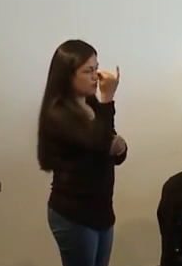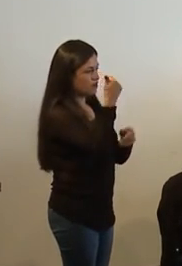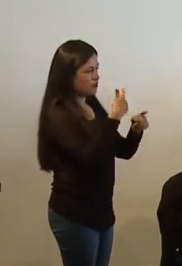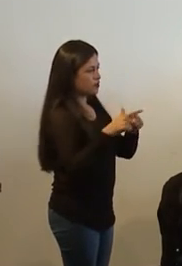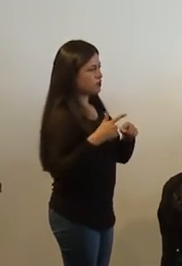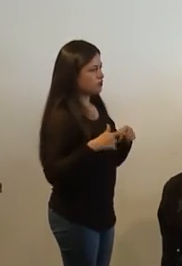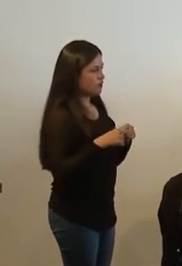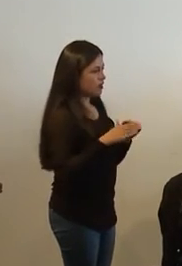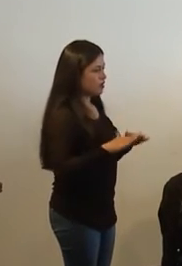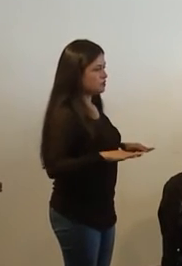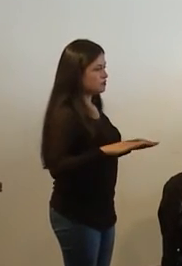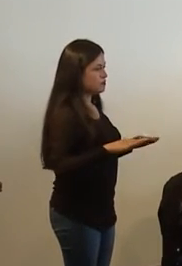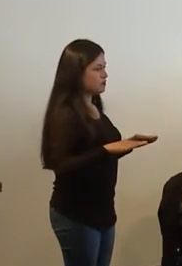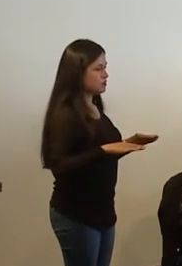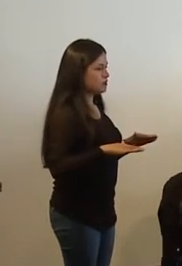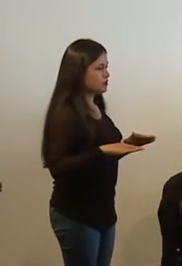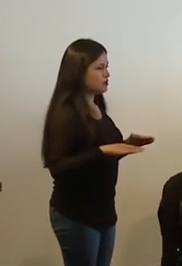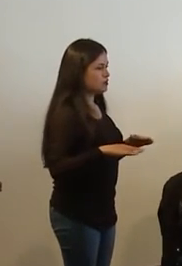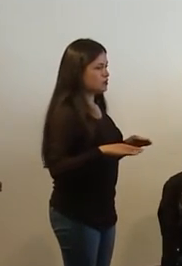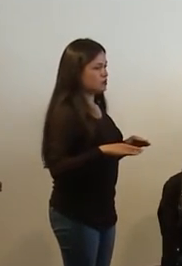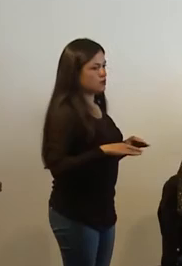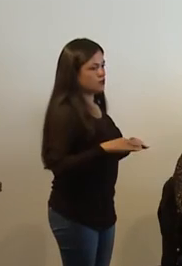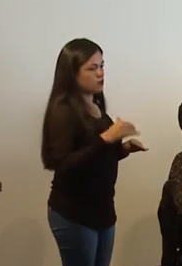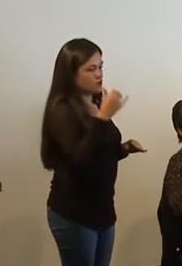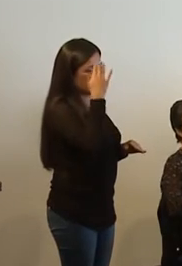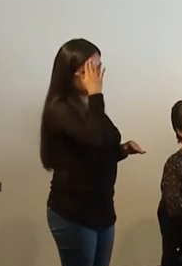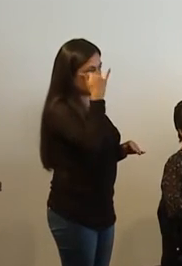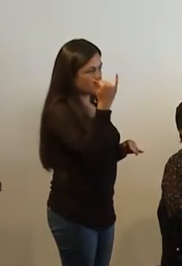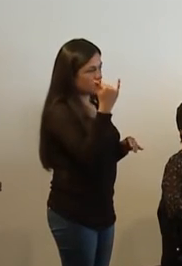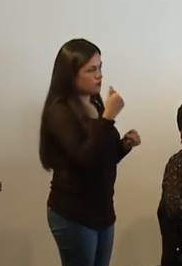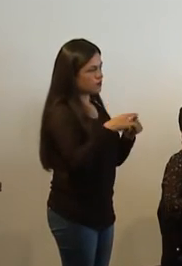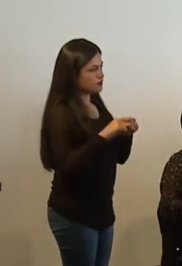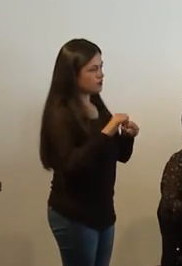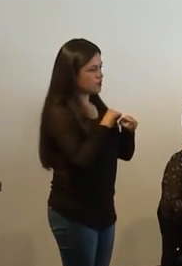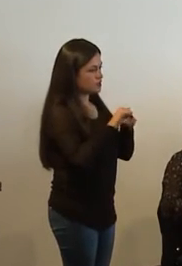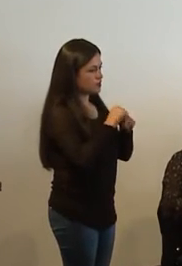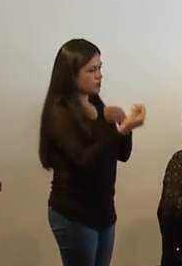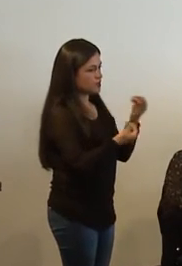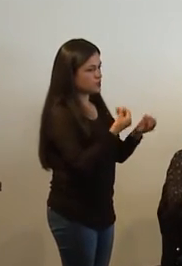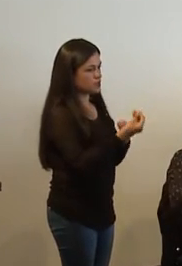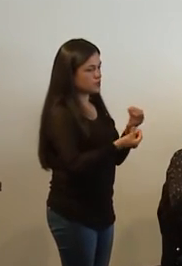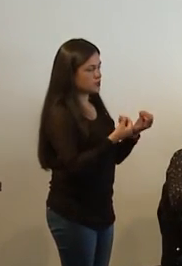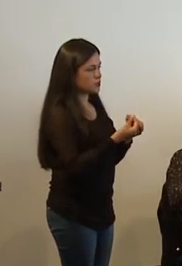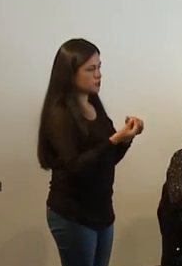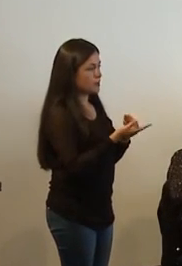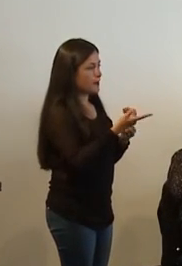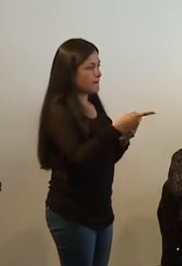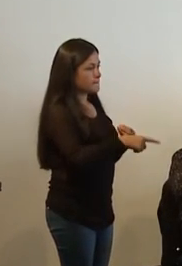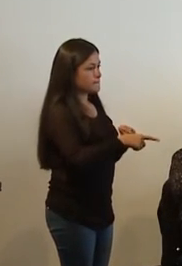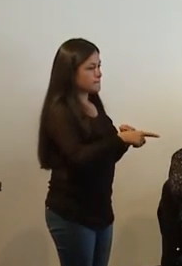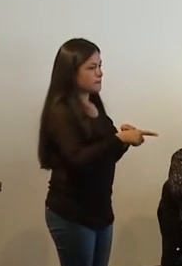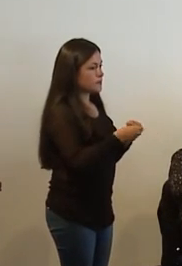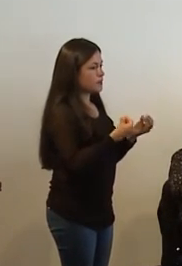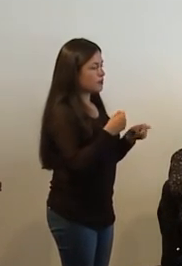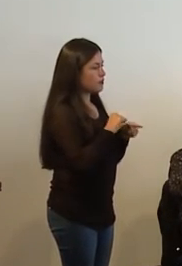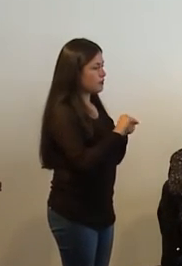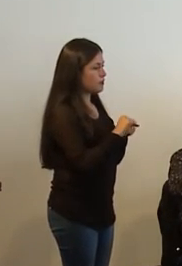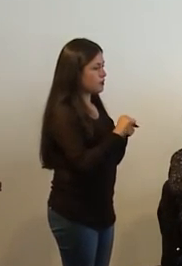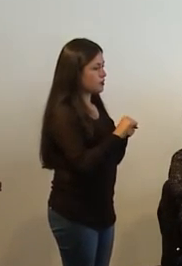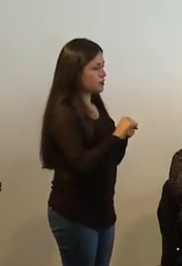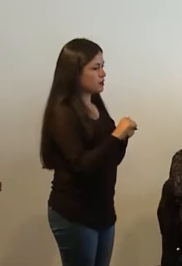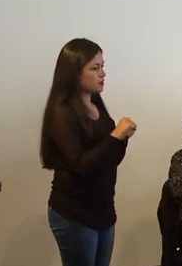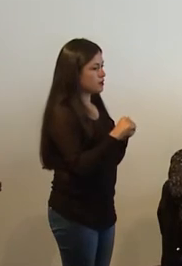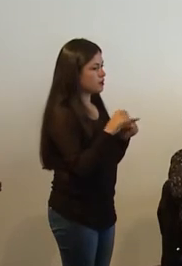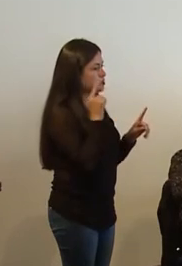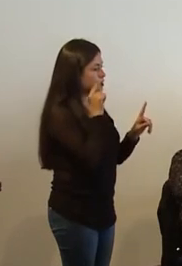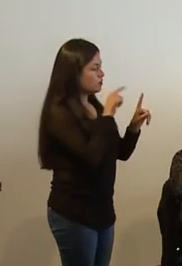que está presente y que surge de las prácticas que hacemos, y que por supuesto ha sido también objeto